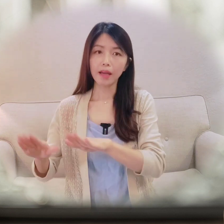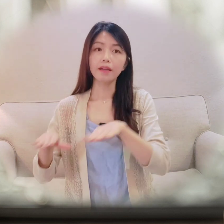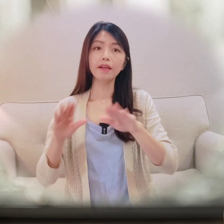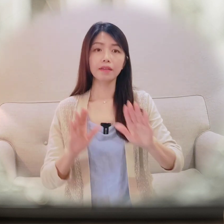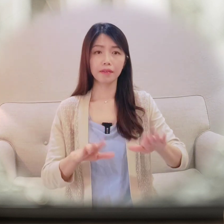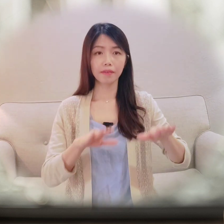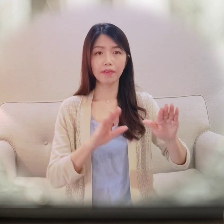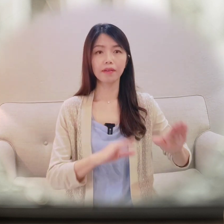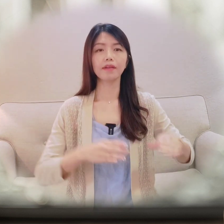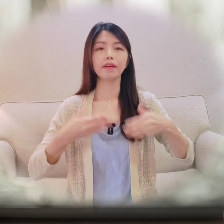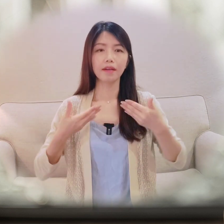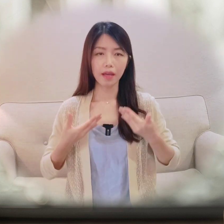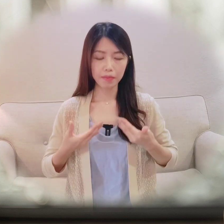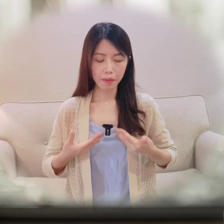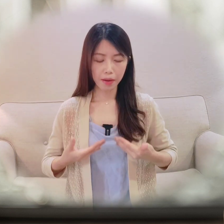바다를